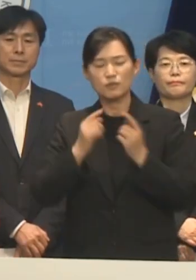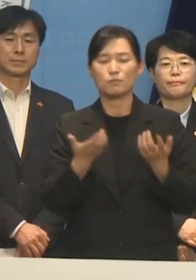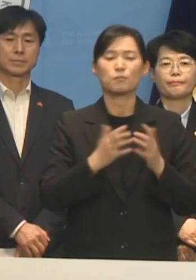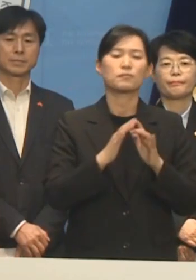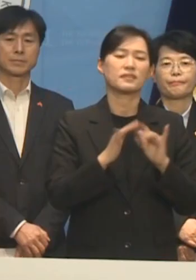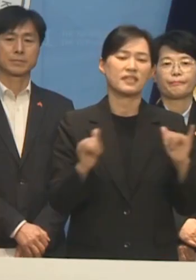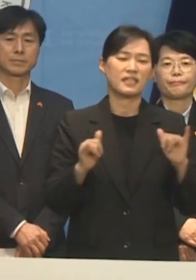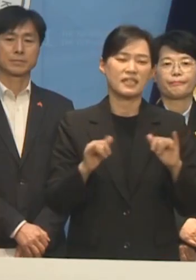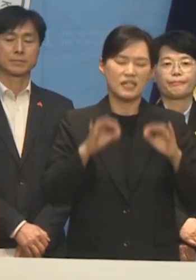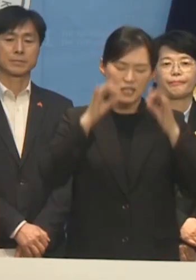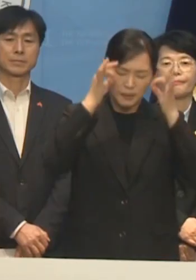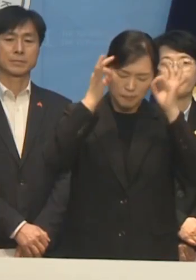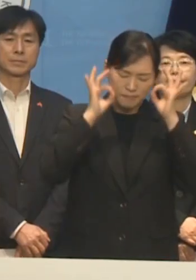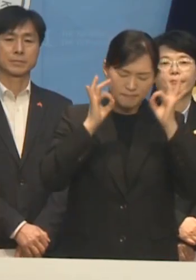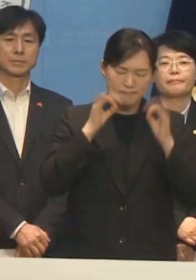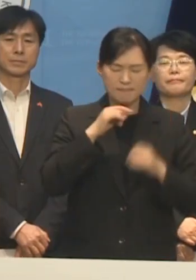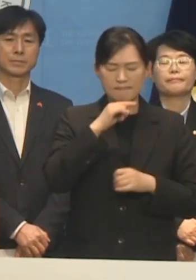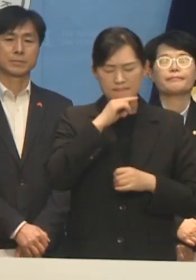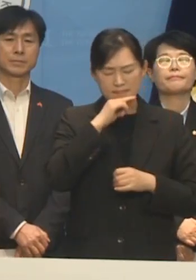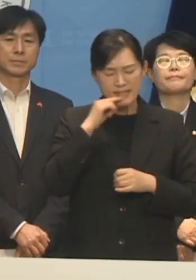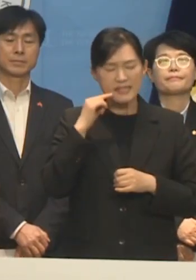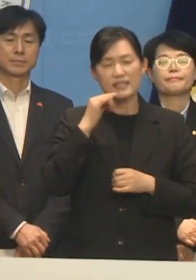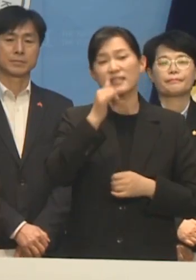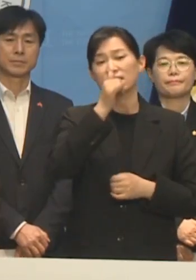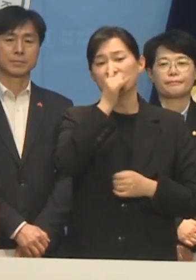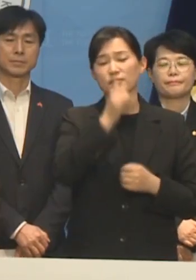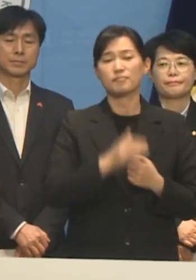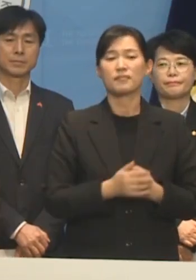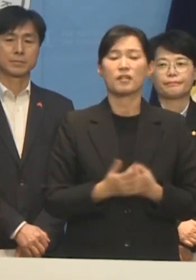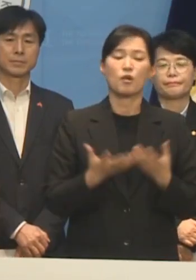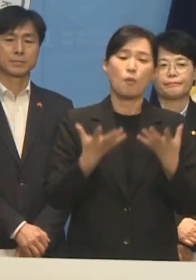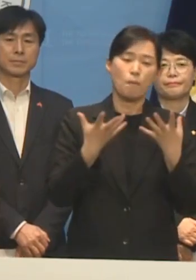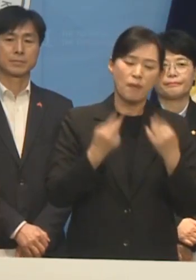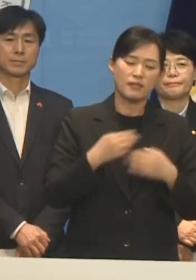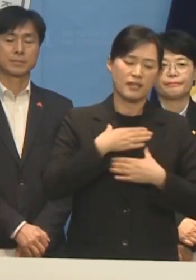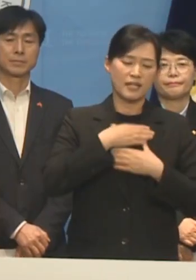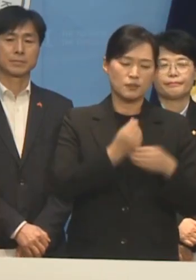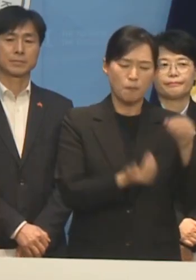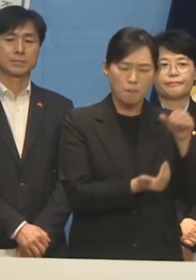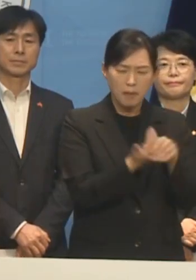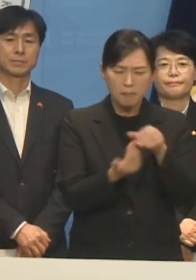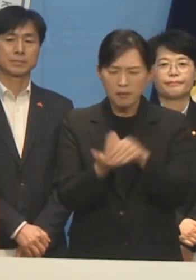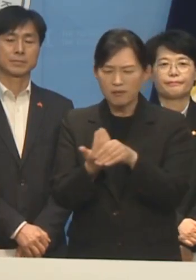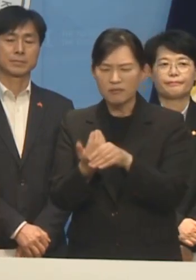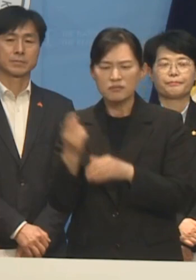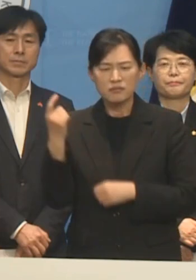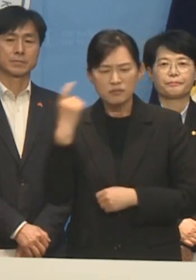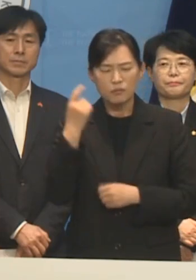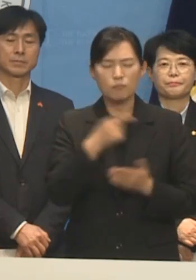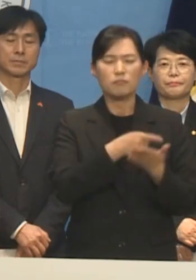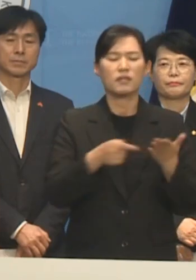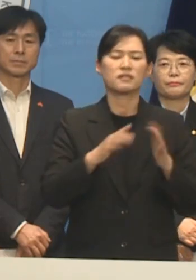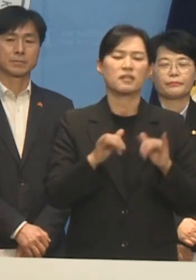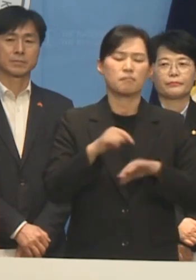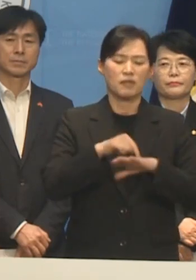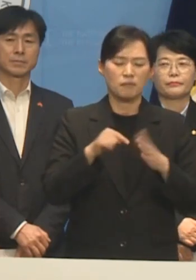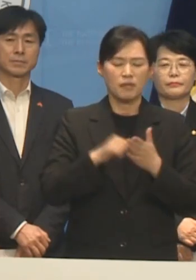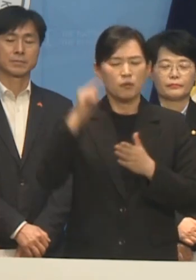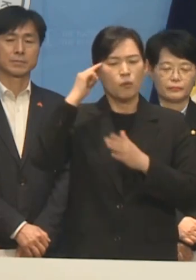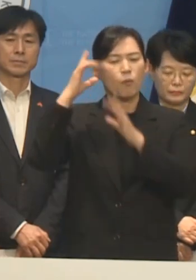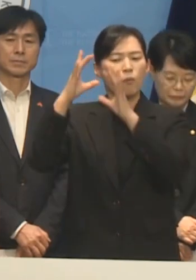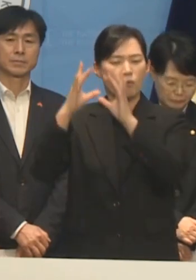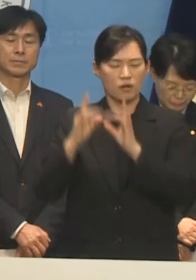노동자들의 피땀이 묻어 있습니다. 수많은 안전사고 소식을 듣고 피해자들의 마음에